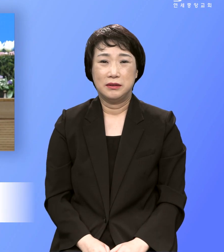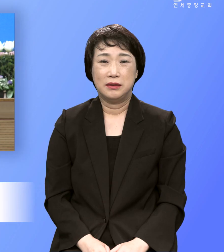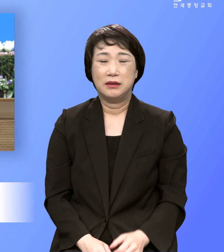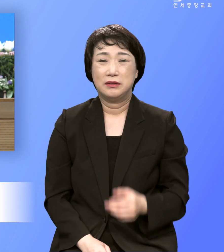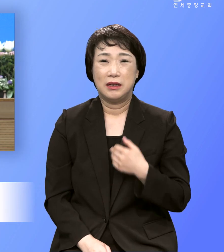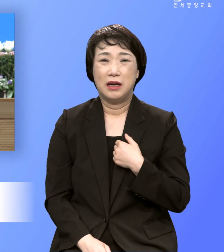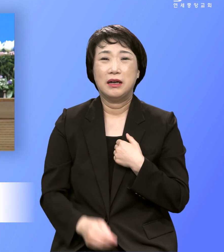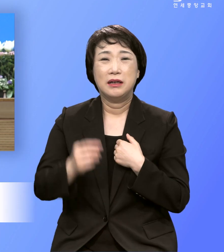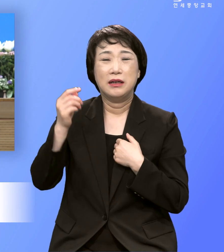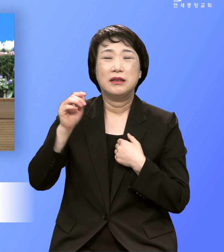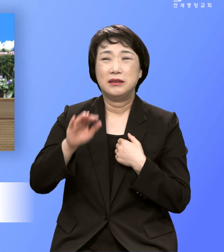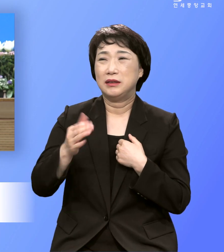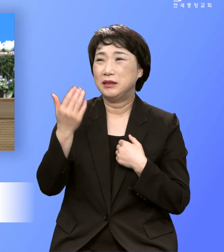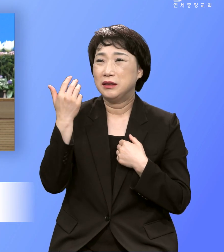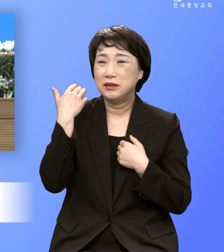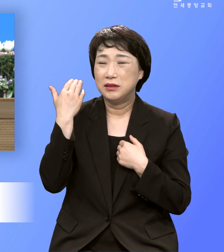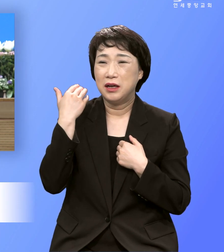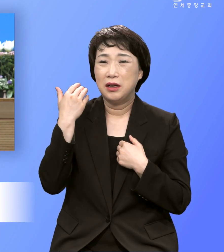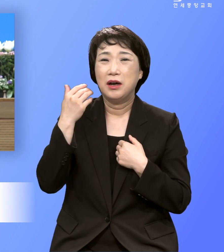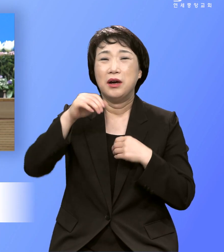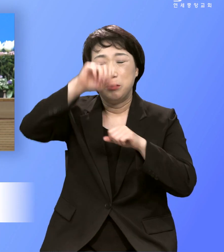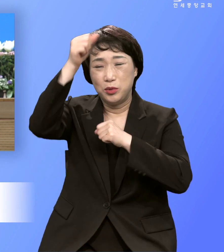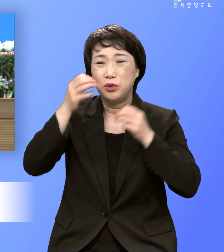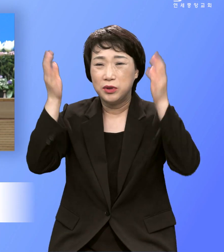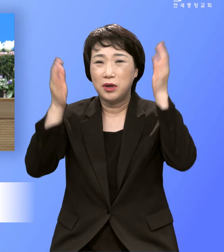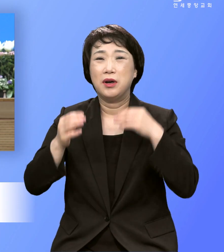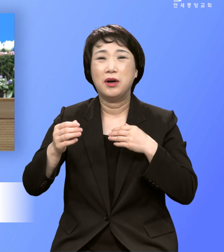난 내 머릿속에 지우개